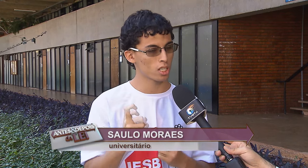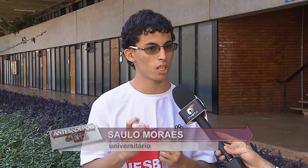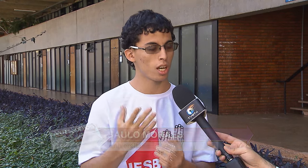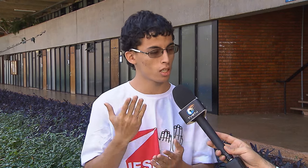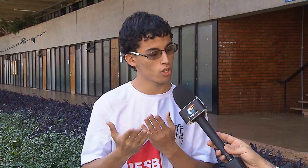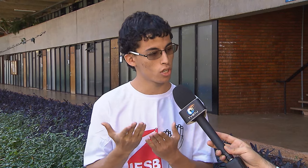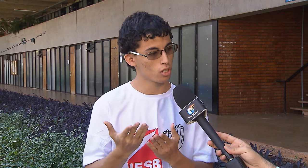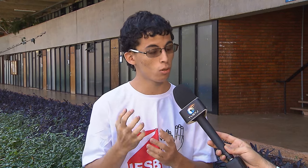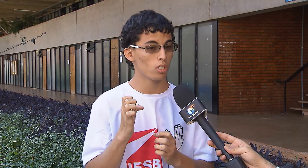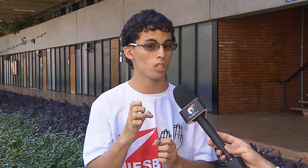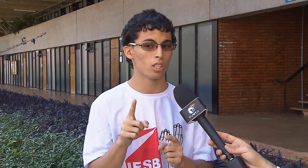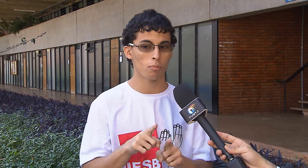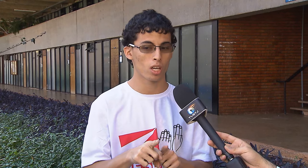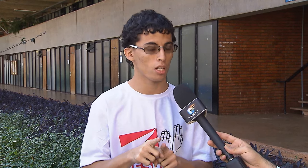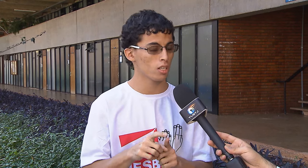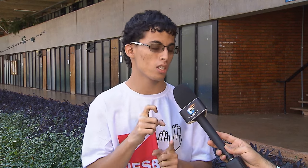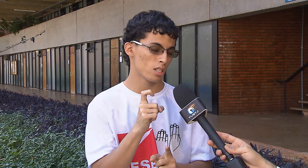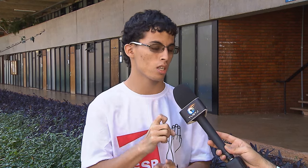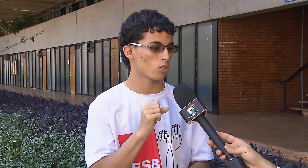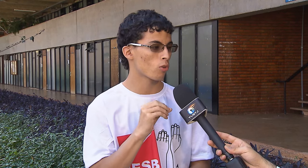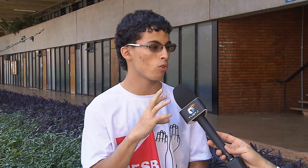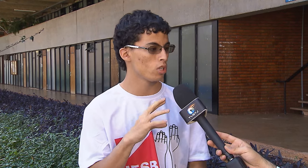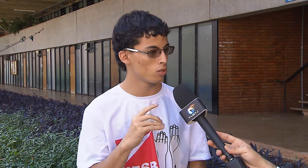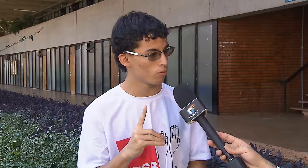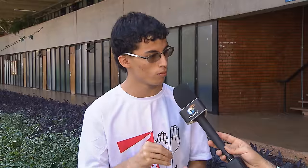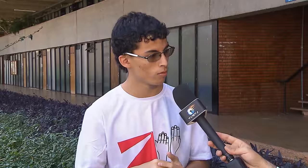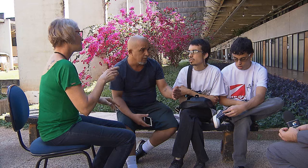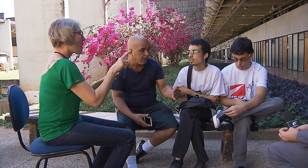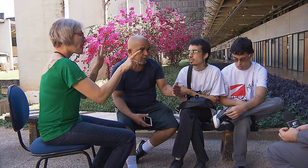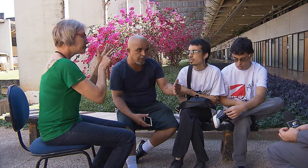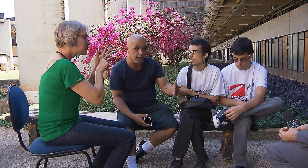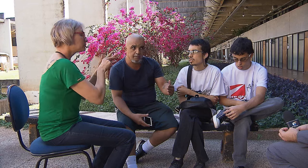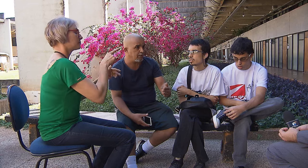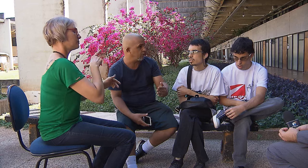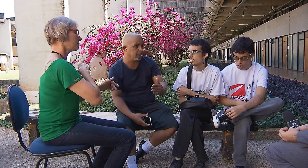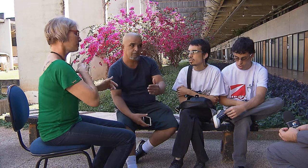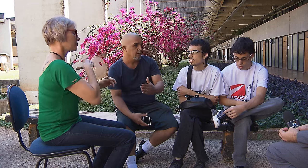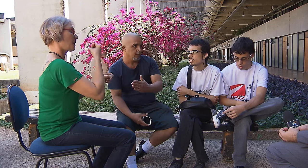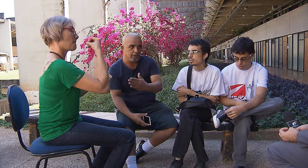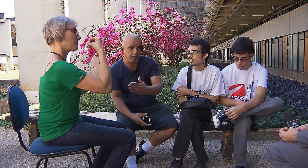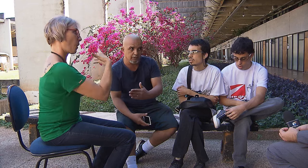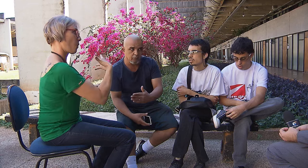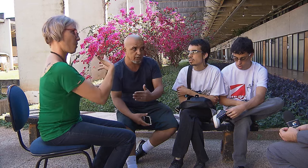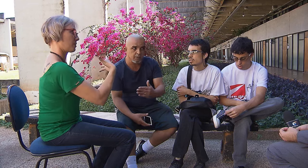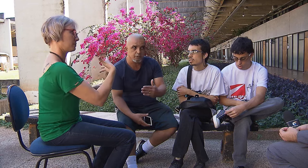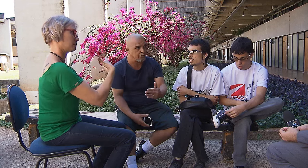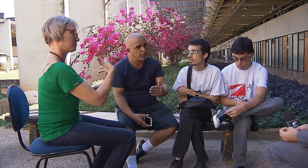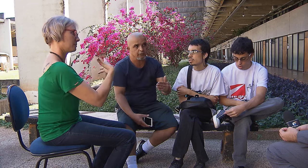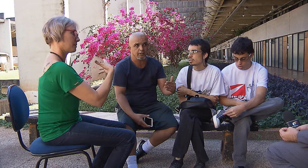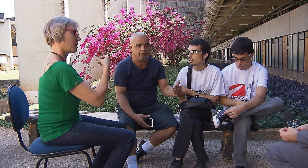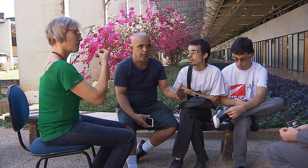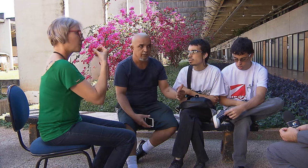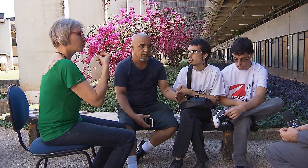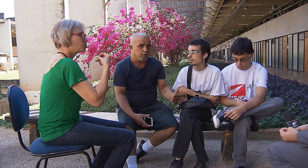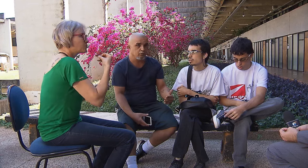ser atendido e também ser socorrido. Até chegar à faculdade, Saulo, que tem oralidade